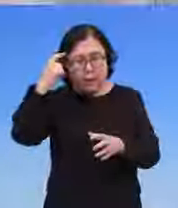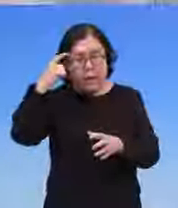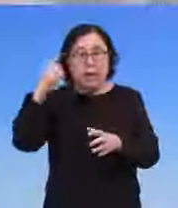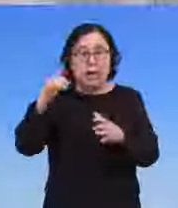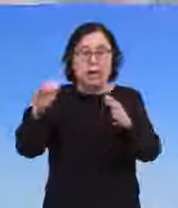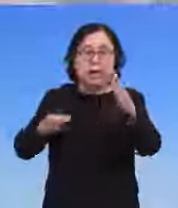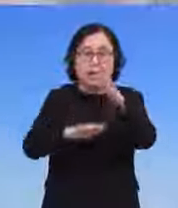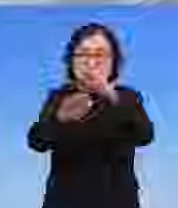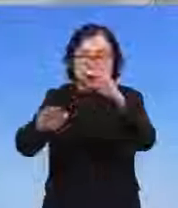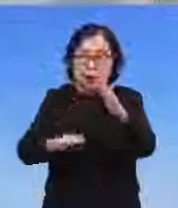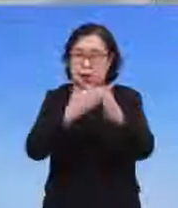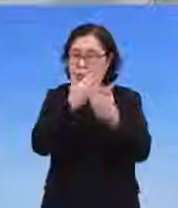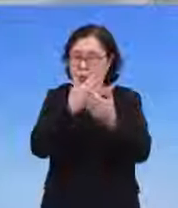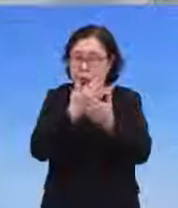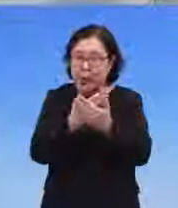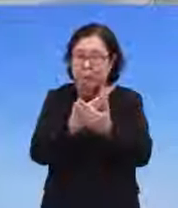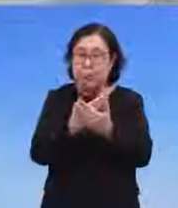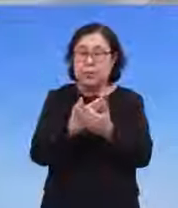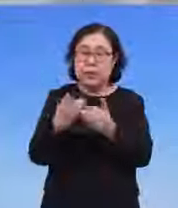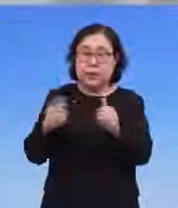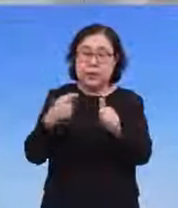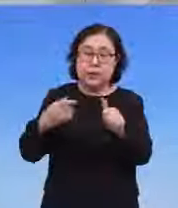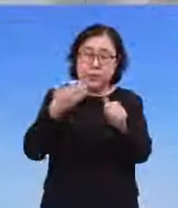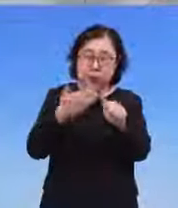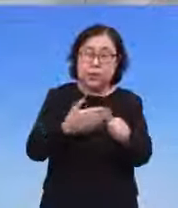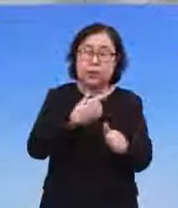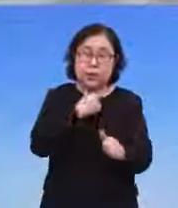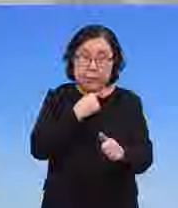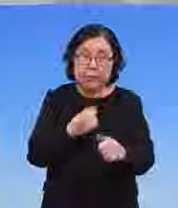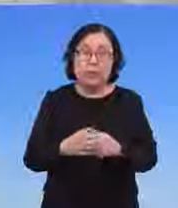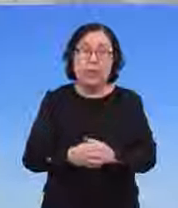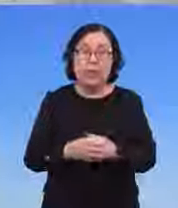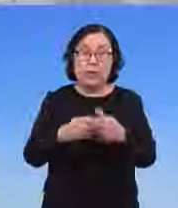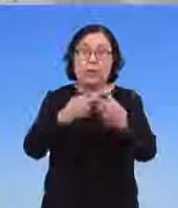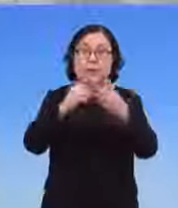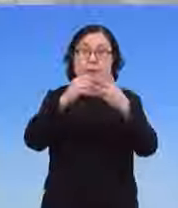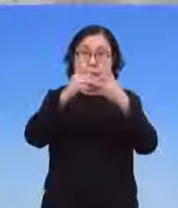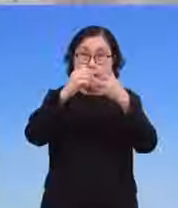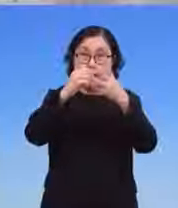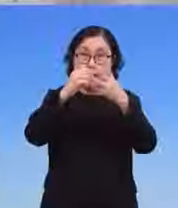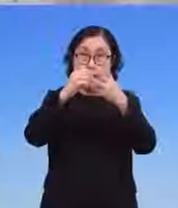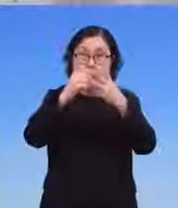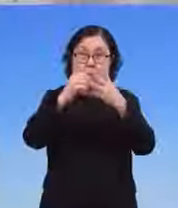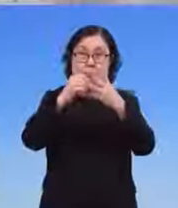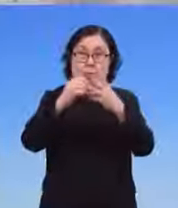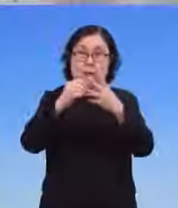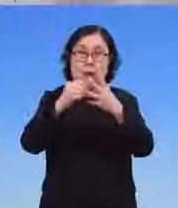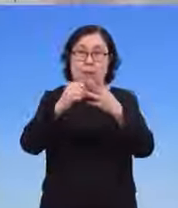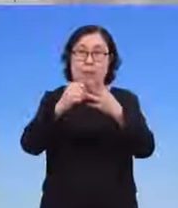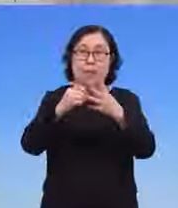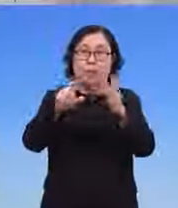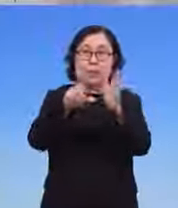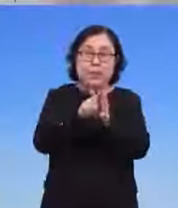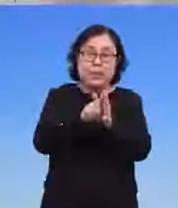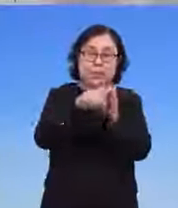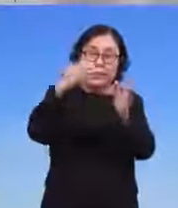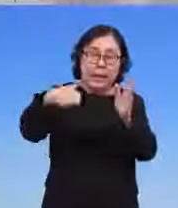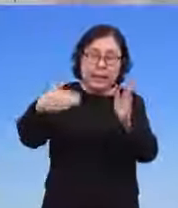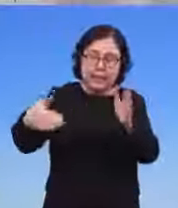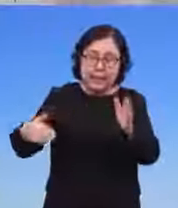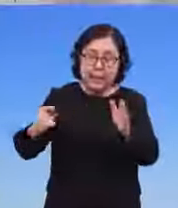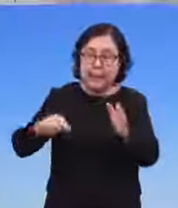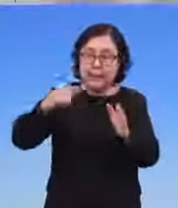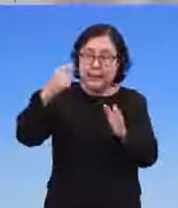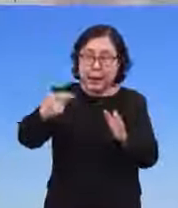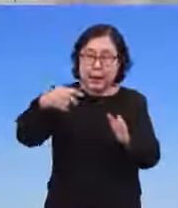계속 이곳에서 일어나기를 바라고 있고요. 그런가 하면은 또 비신자 다음 세대. 왜냐하면